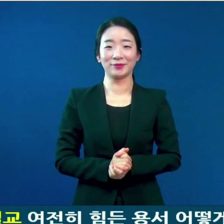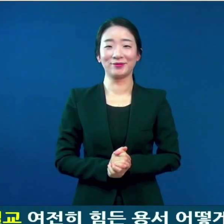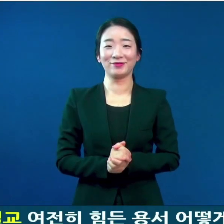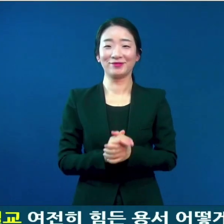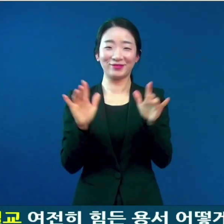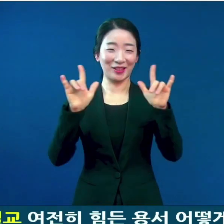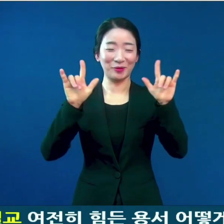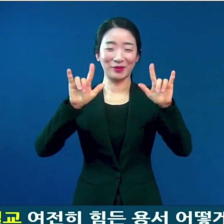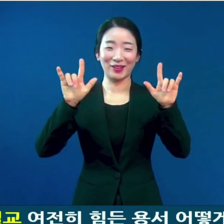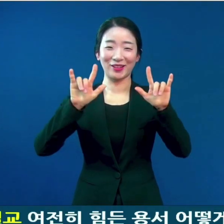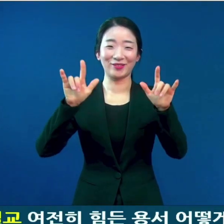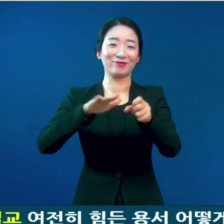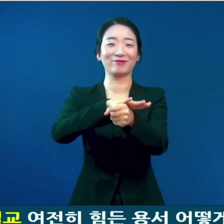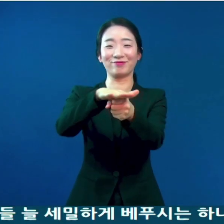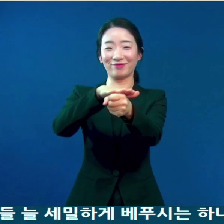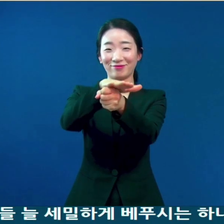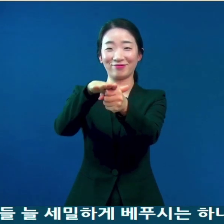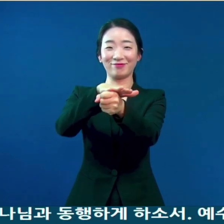사랑합니다.